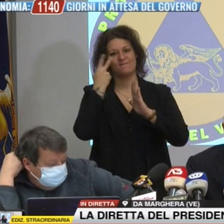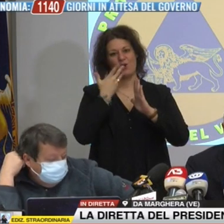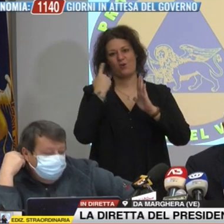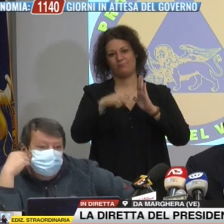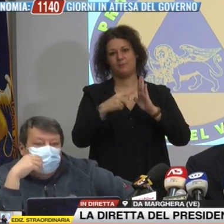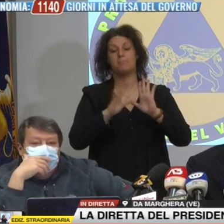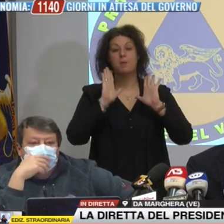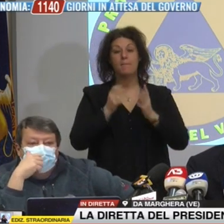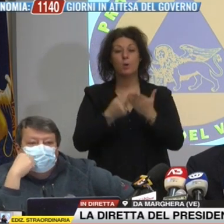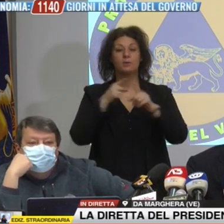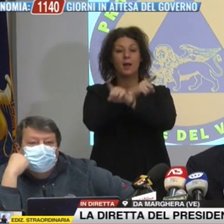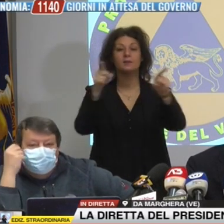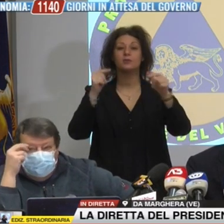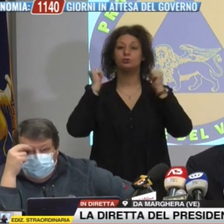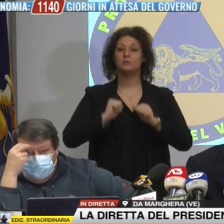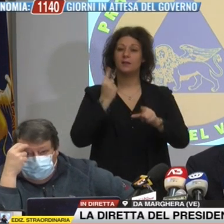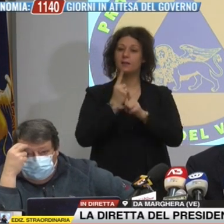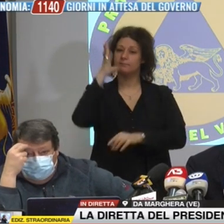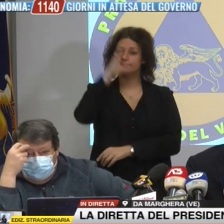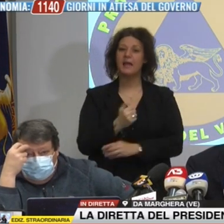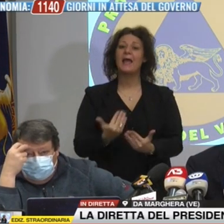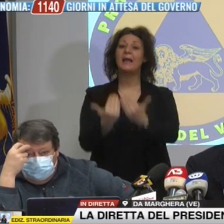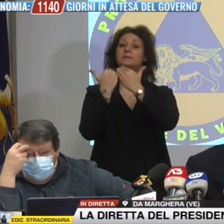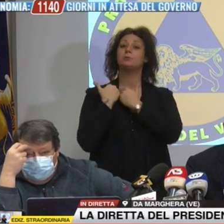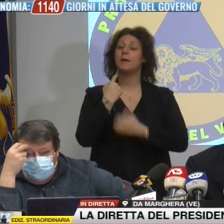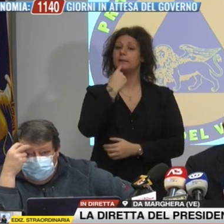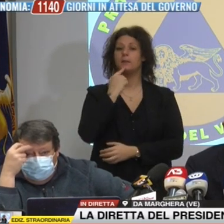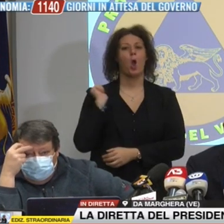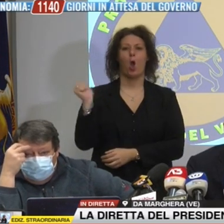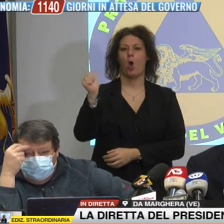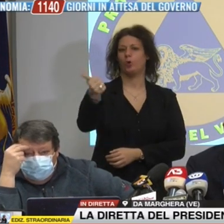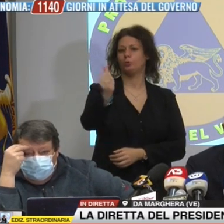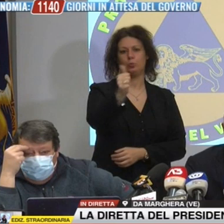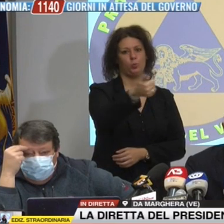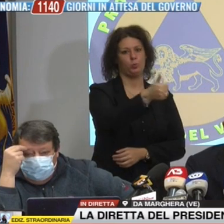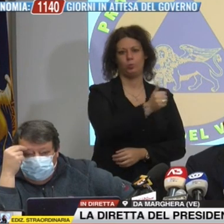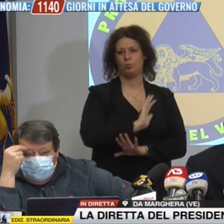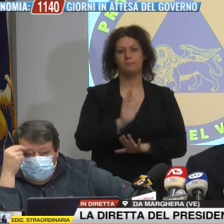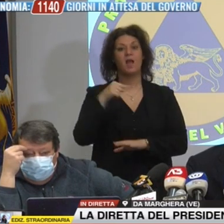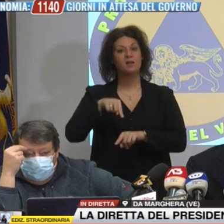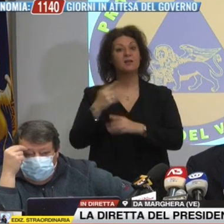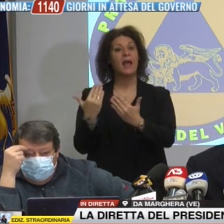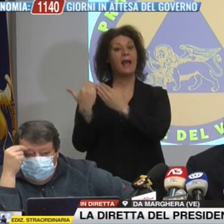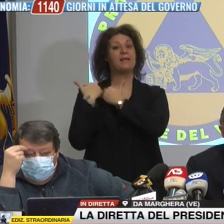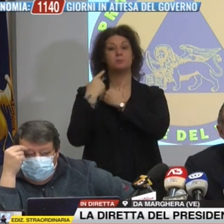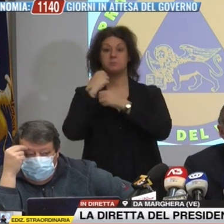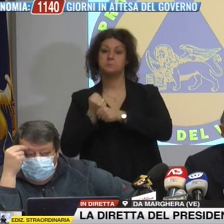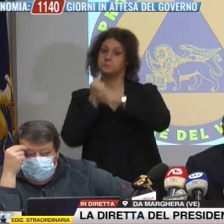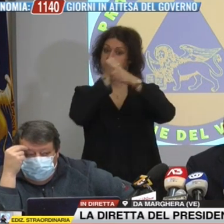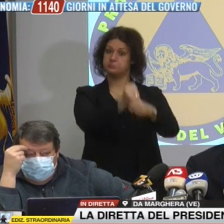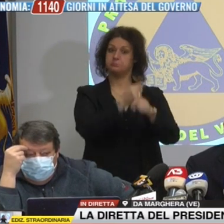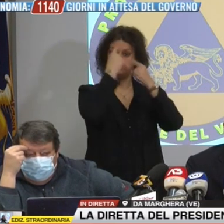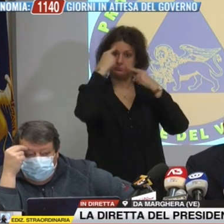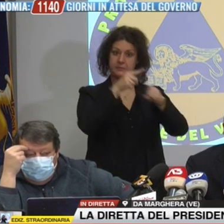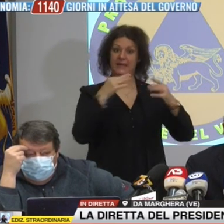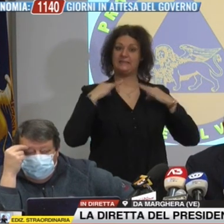in ognuno di noi. A questo punto la responsabilità non la si può più delegare alle istituzioni o al vicino di